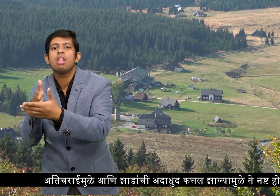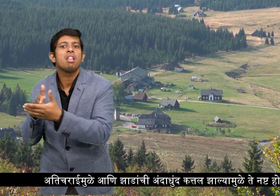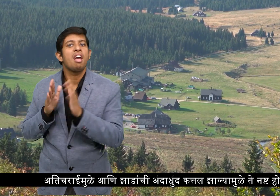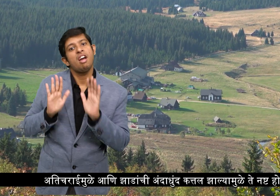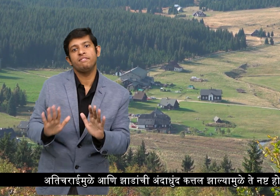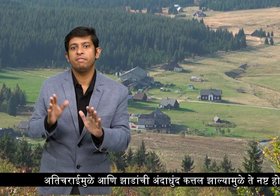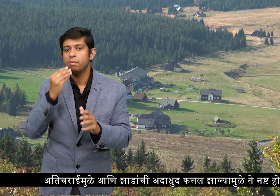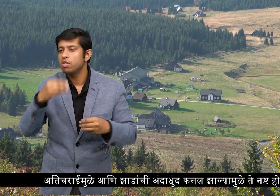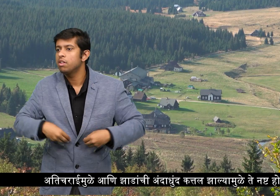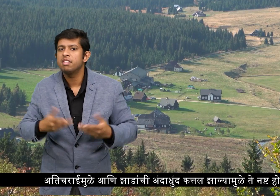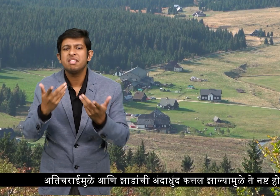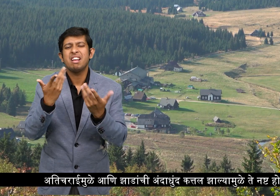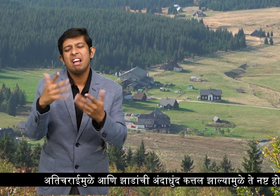आहे.